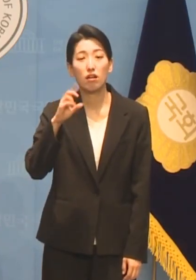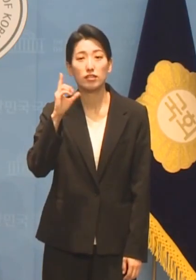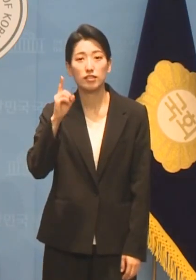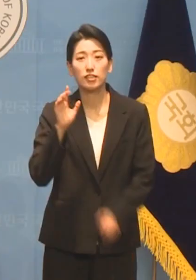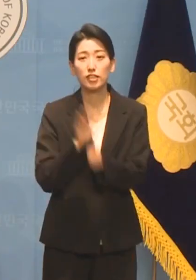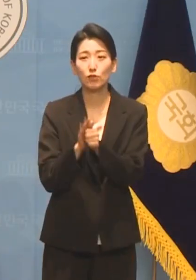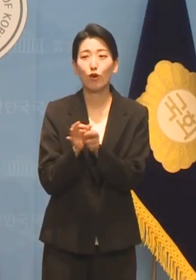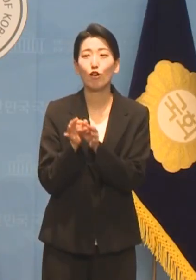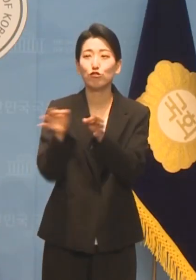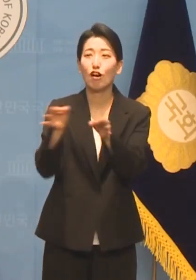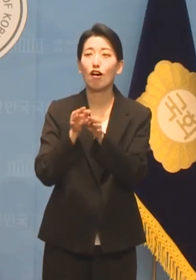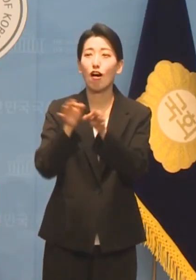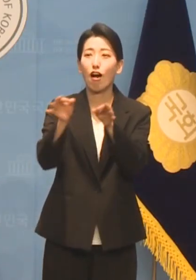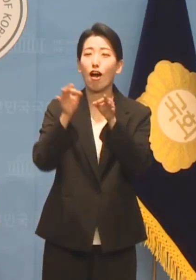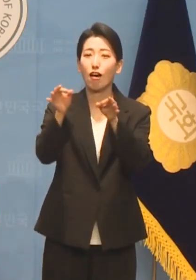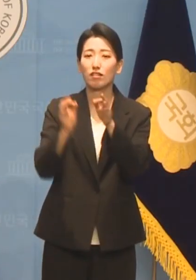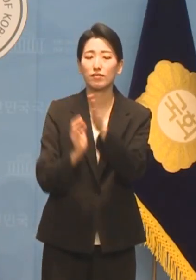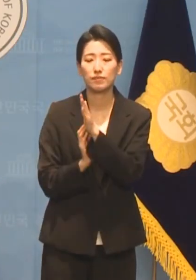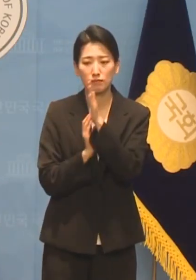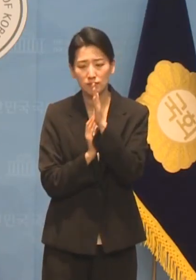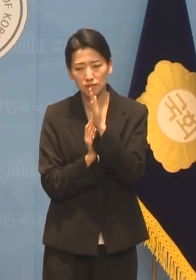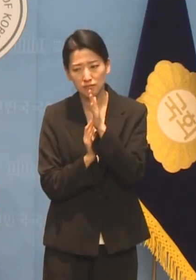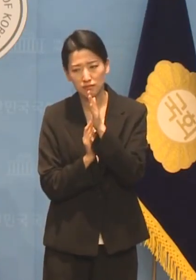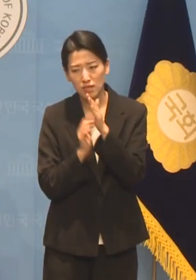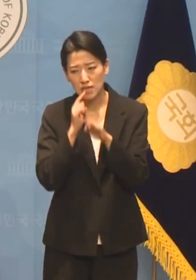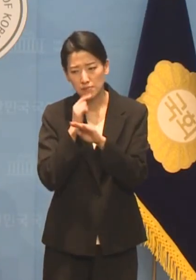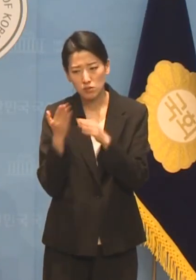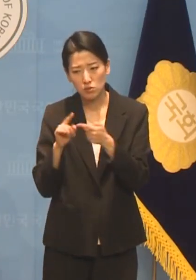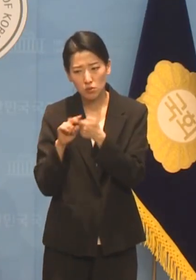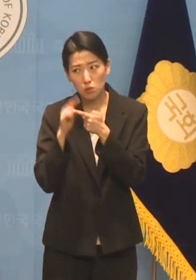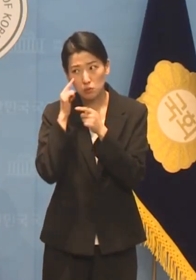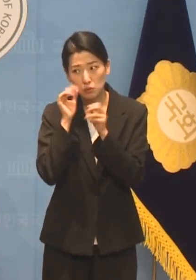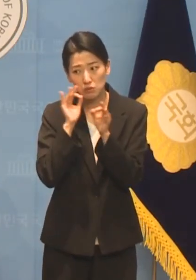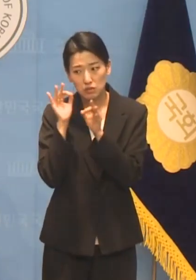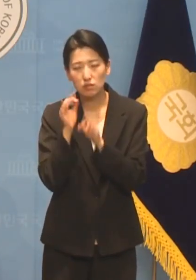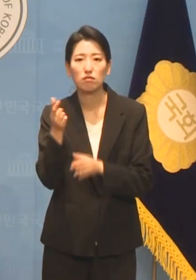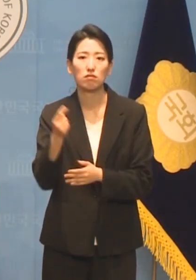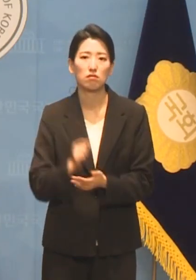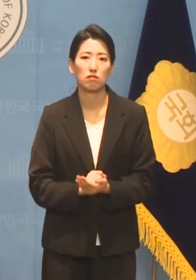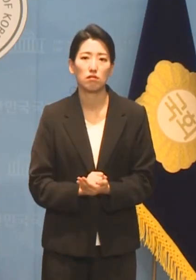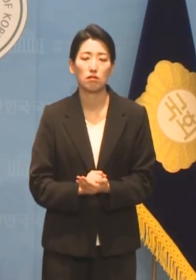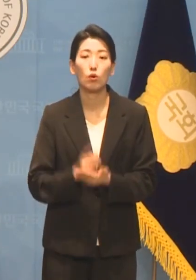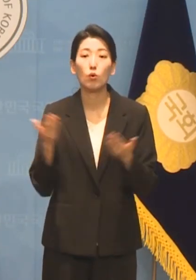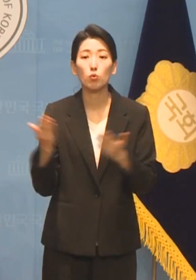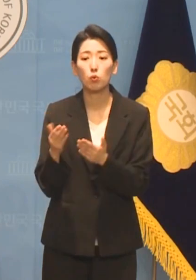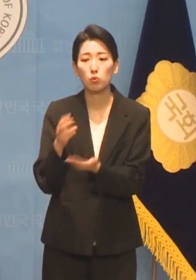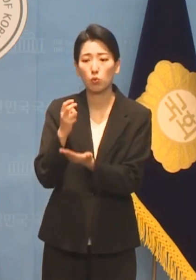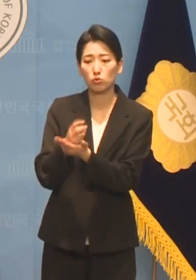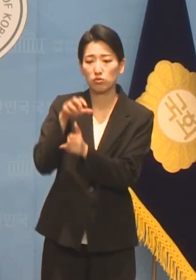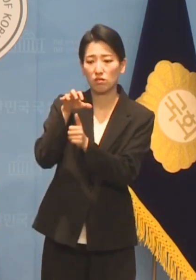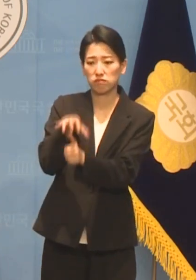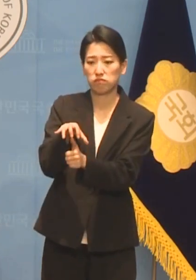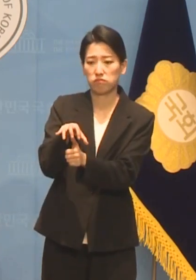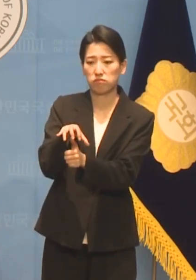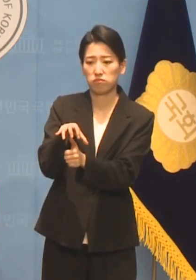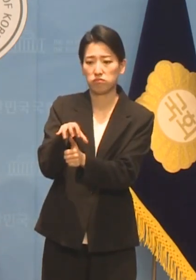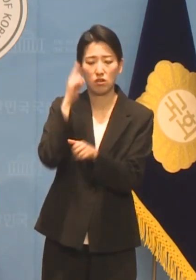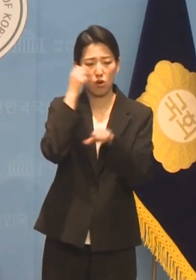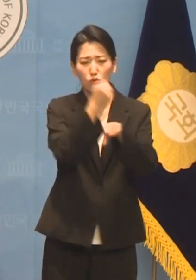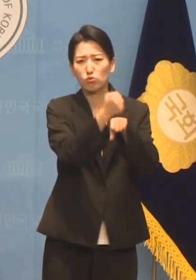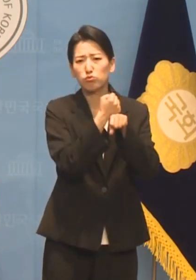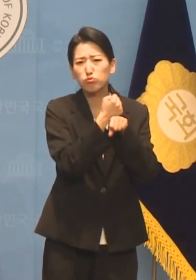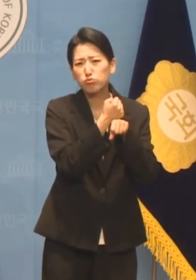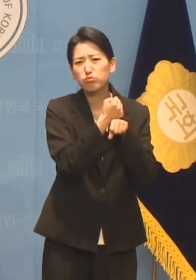행동은 민주노총 눈치 보기로 보입니다. 경직된 노동 규제로 R&D 발목을 잡으면서